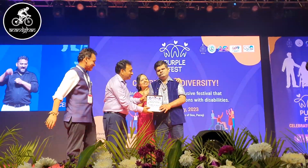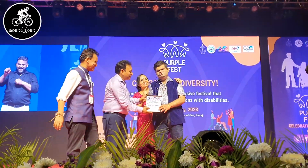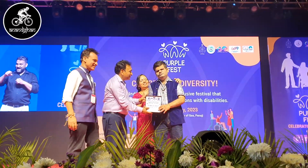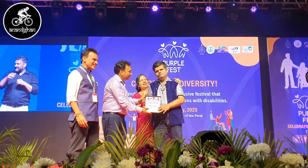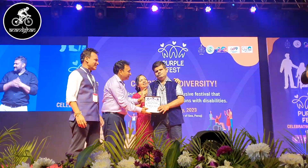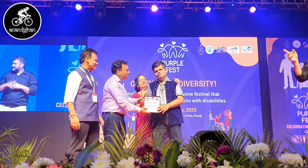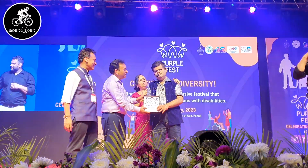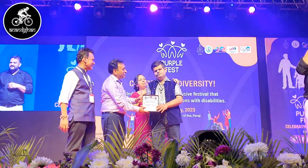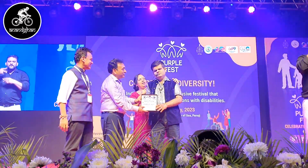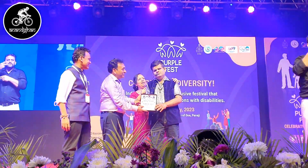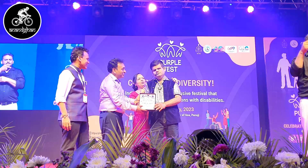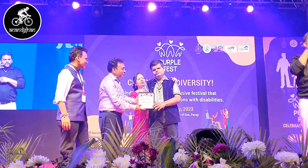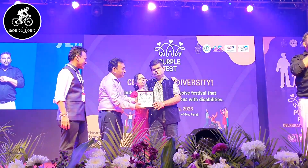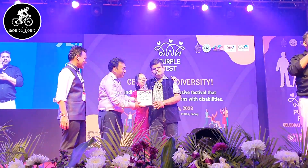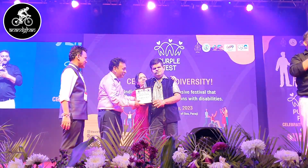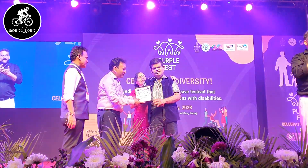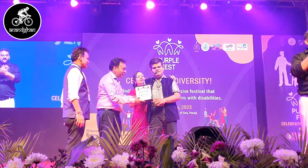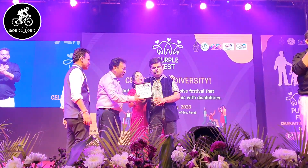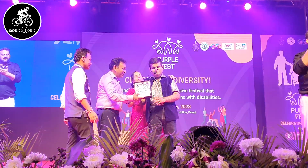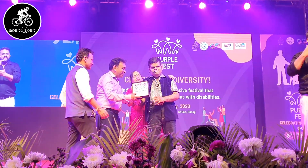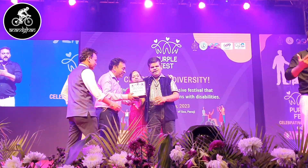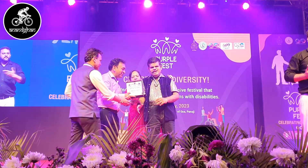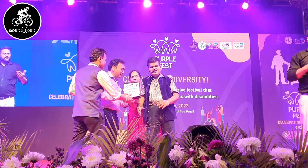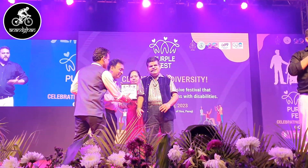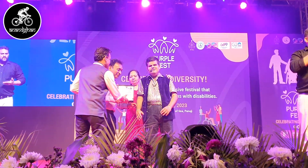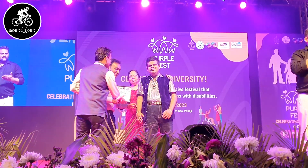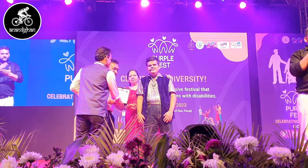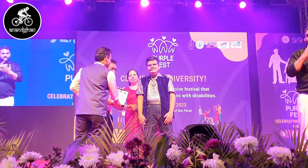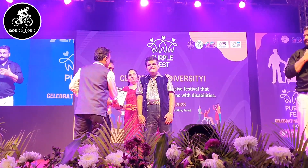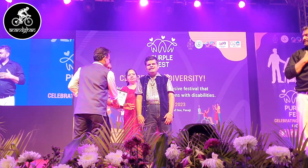We take two lines, come. Two lines, just two lines.